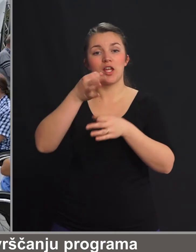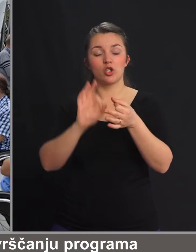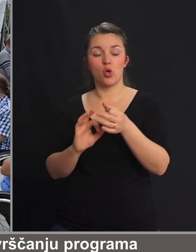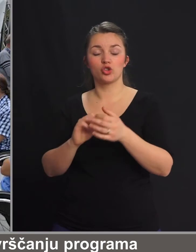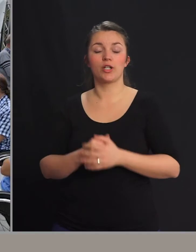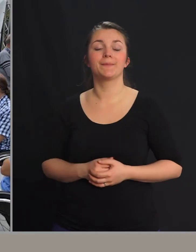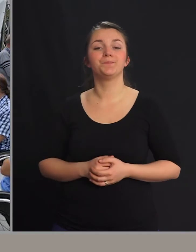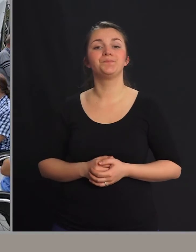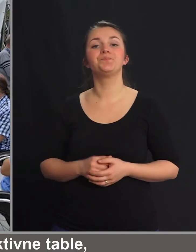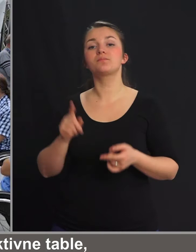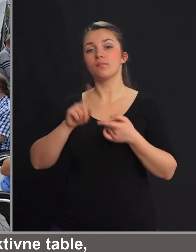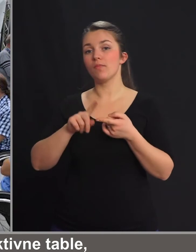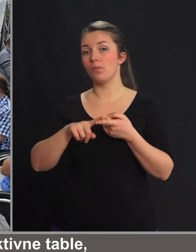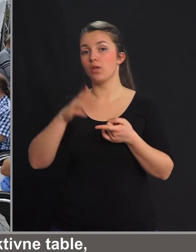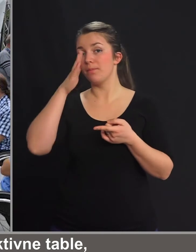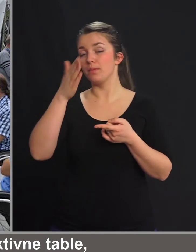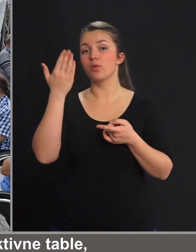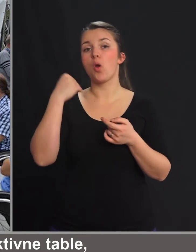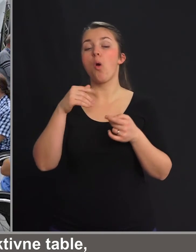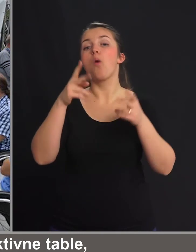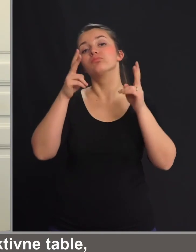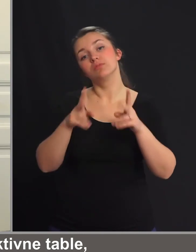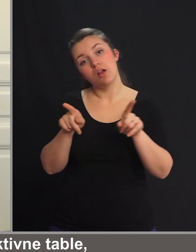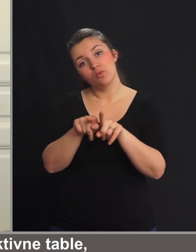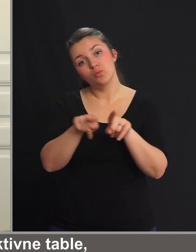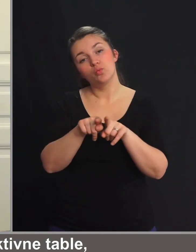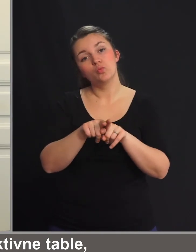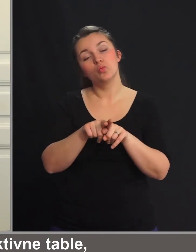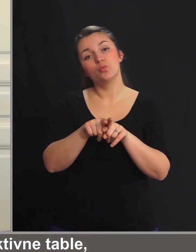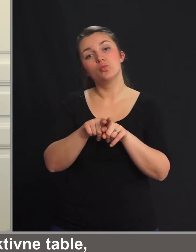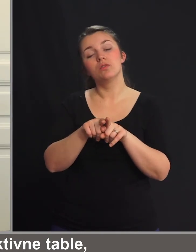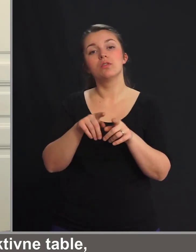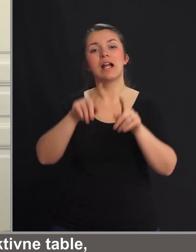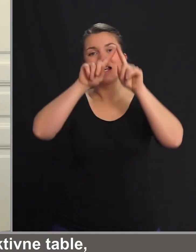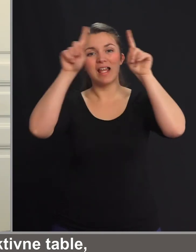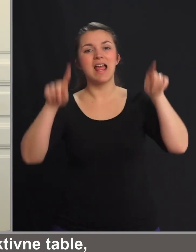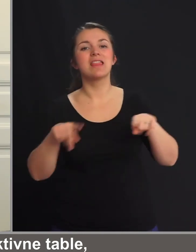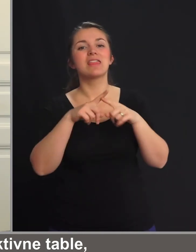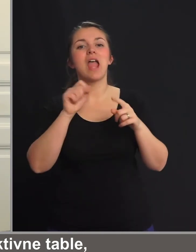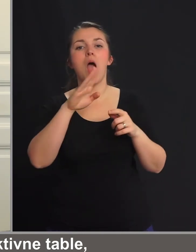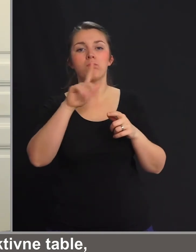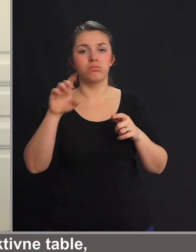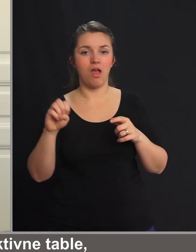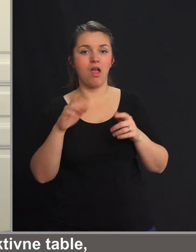dodatne točke. Potem bi bilo, obstajajo tudi interaktivne